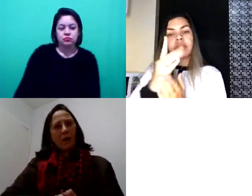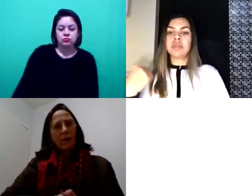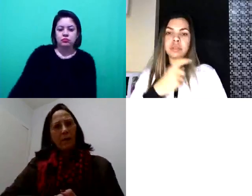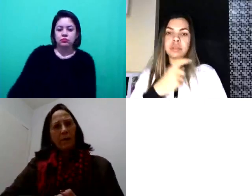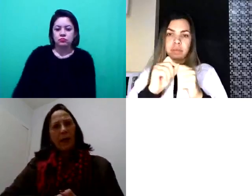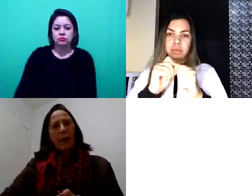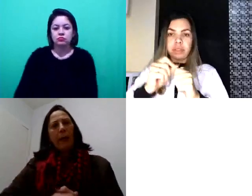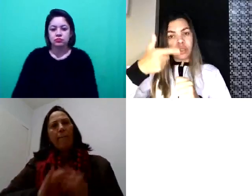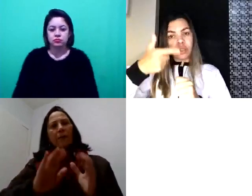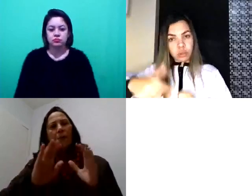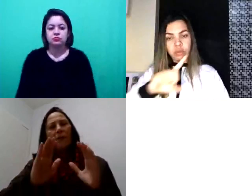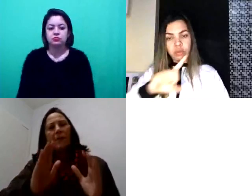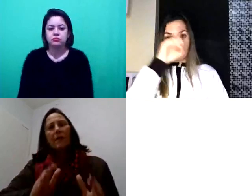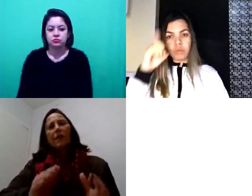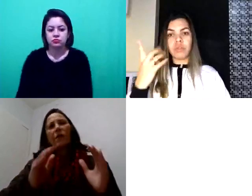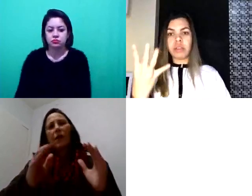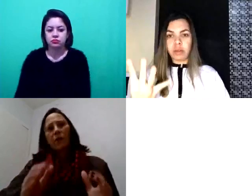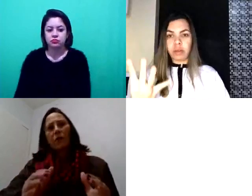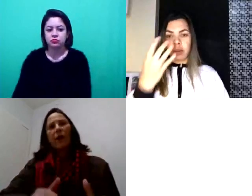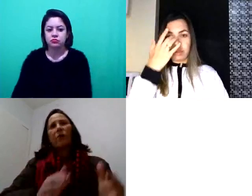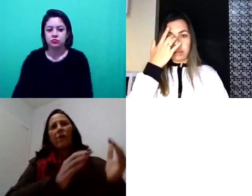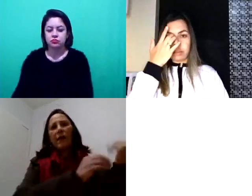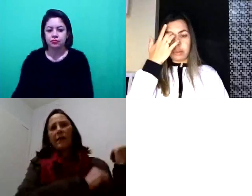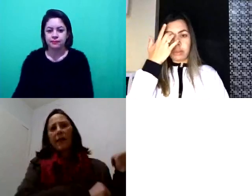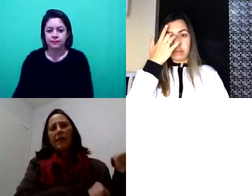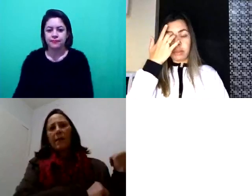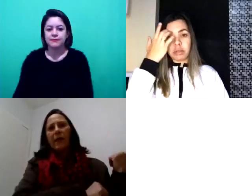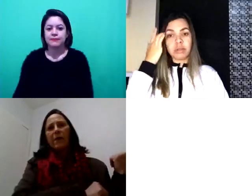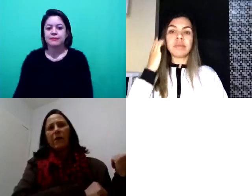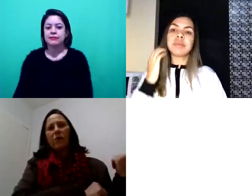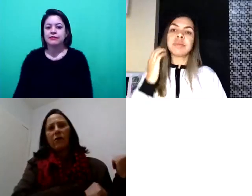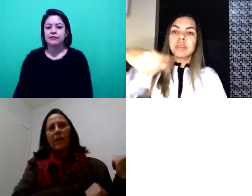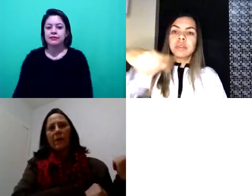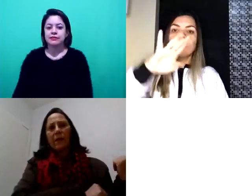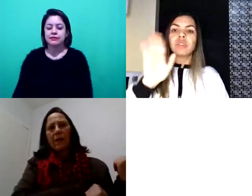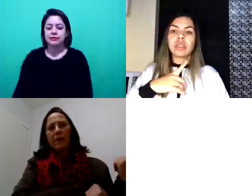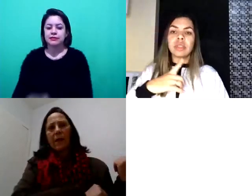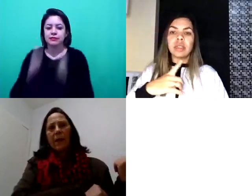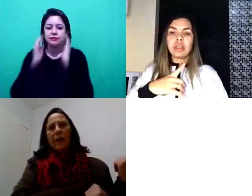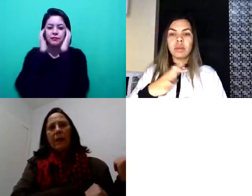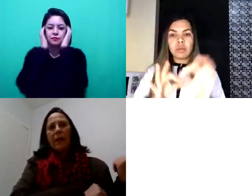4, tá? Mas só para vocês, quem já tem o projeto que fez lá na disciplina de metodologia da pesquisa,